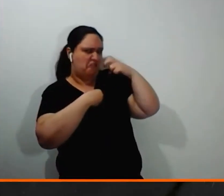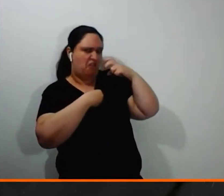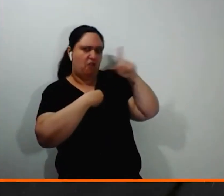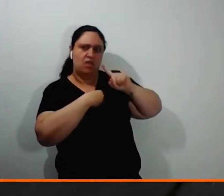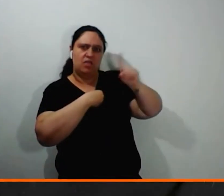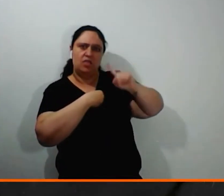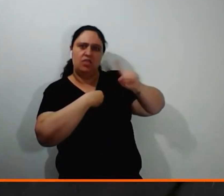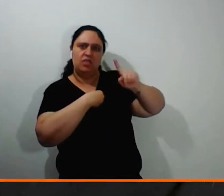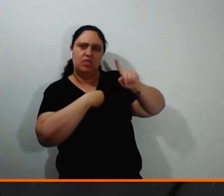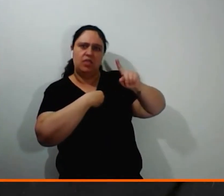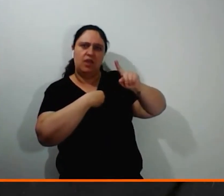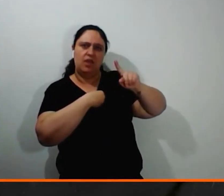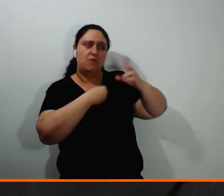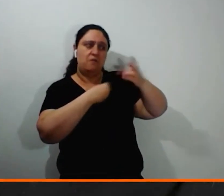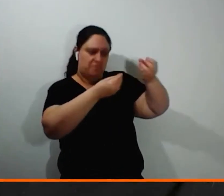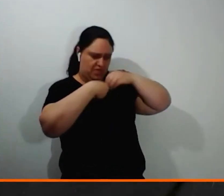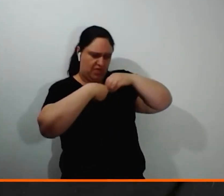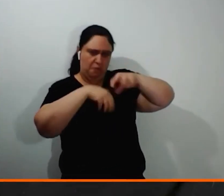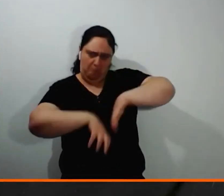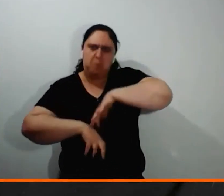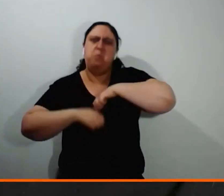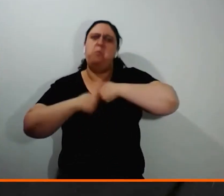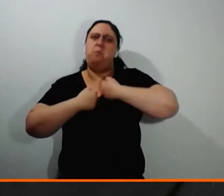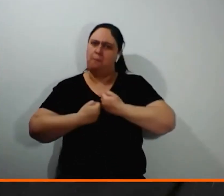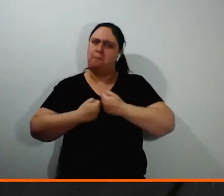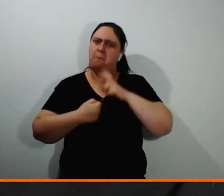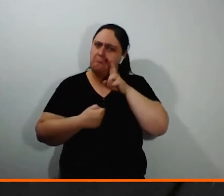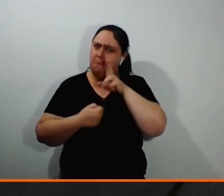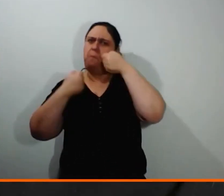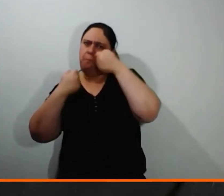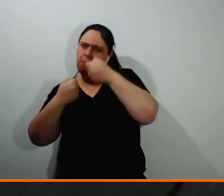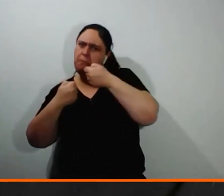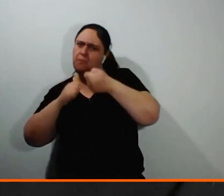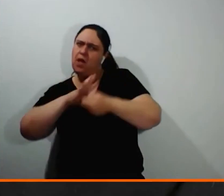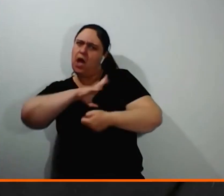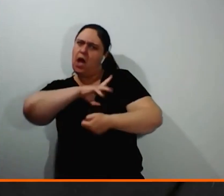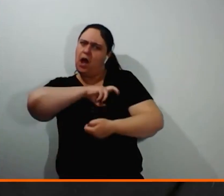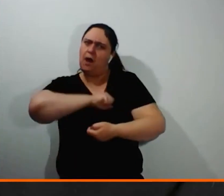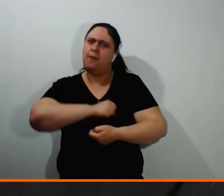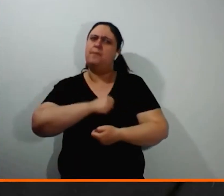de poder, de amor e de